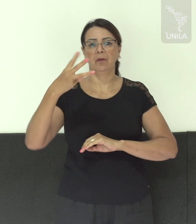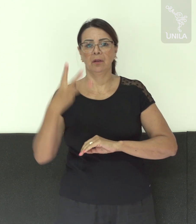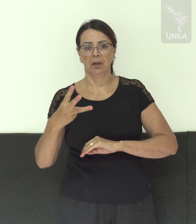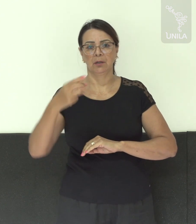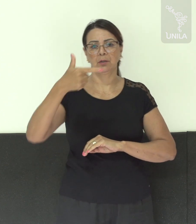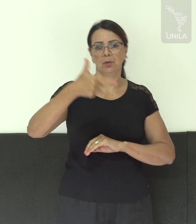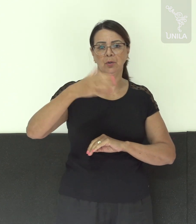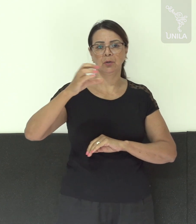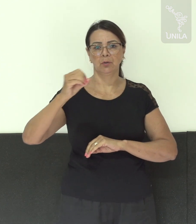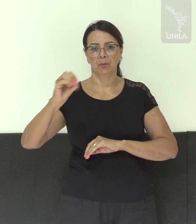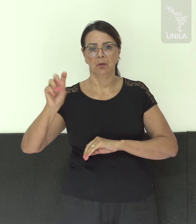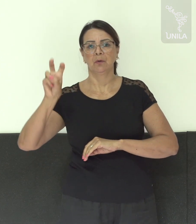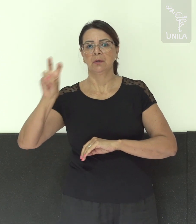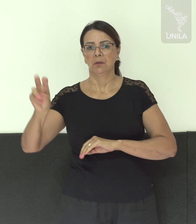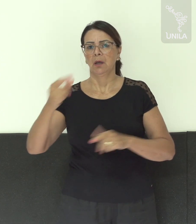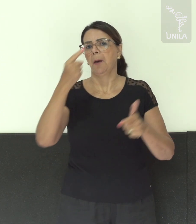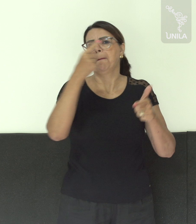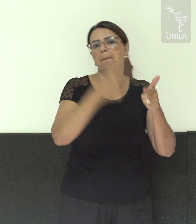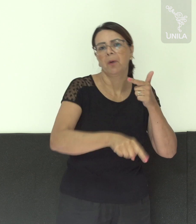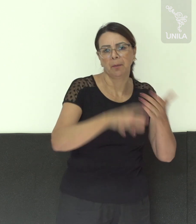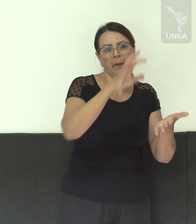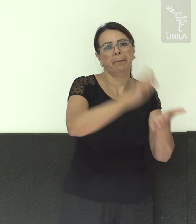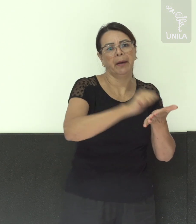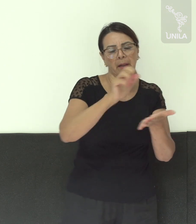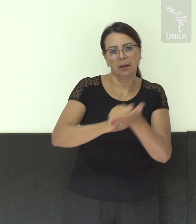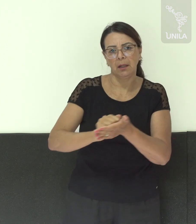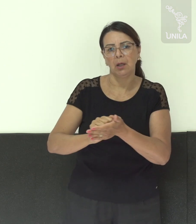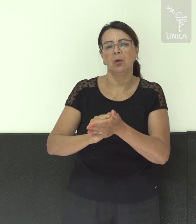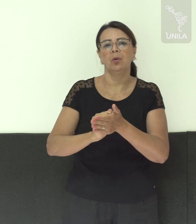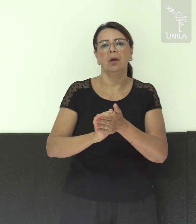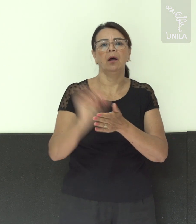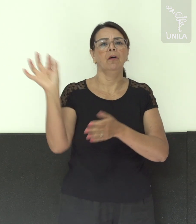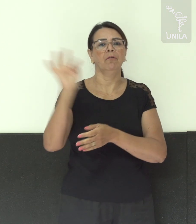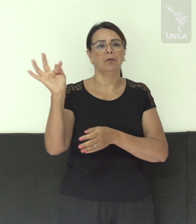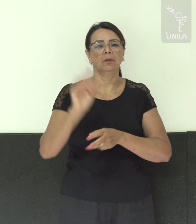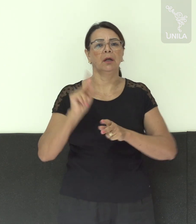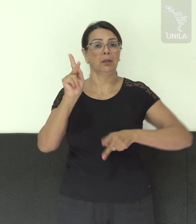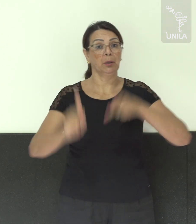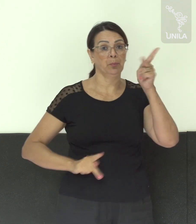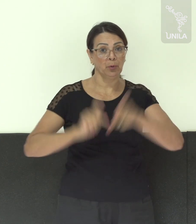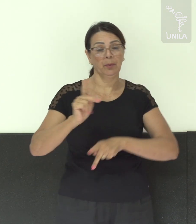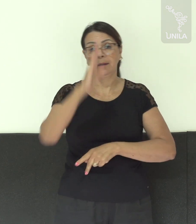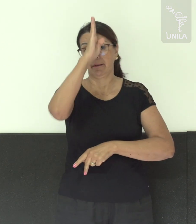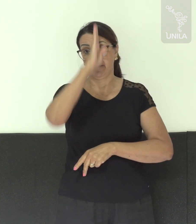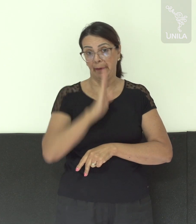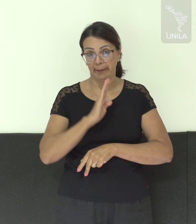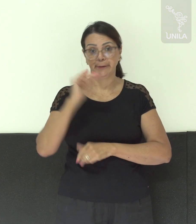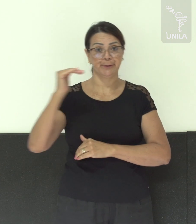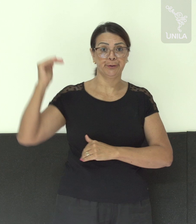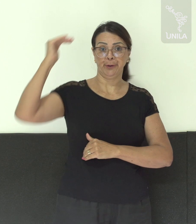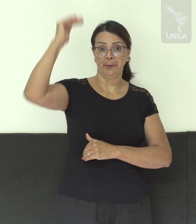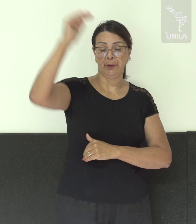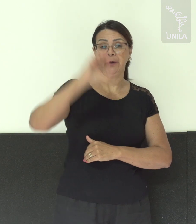5.493/2005, que veda a matrícula em instituição pública e gratuita de ensino superior, caso